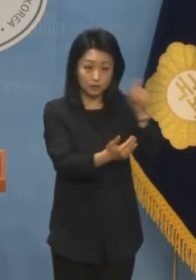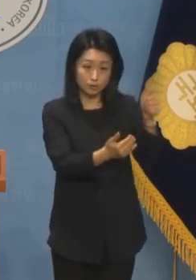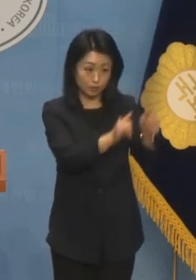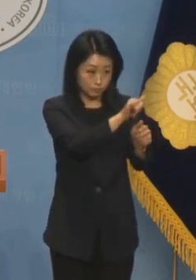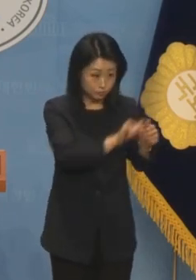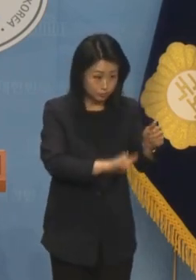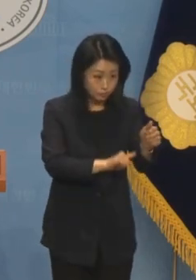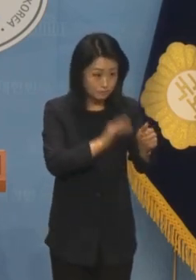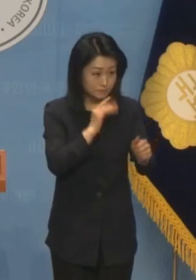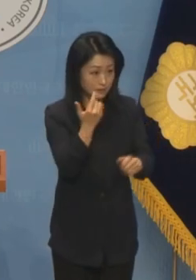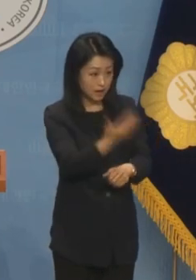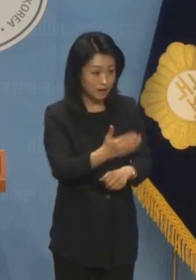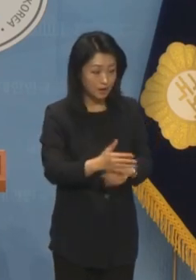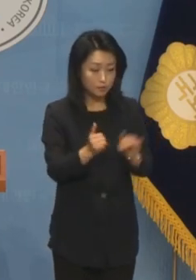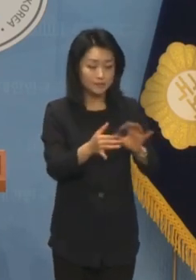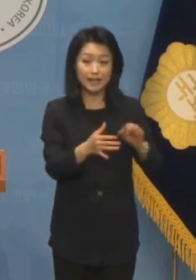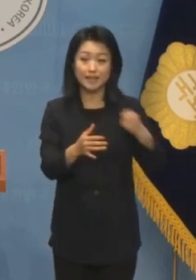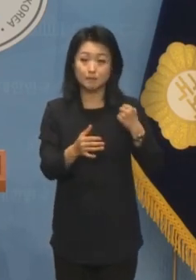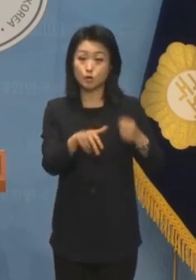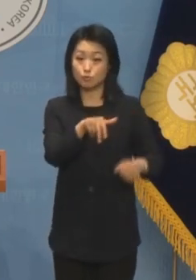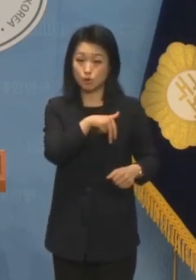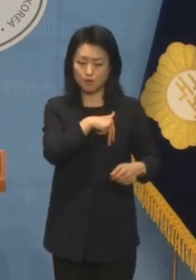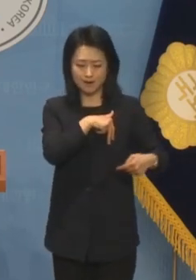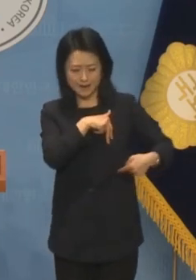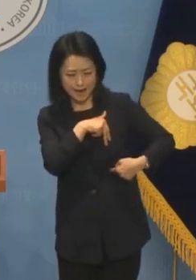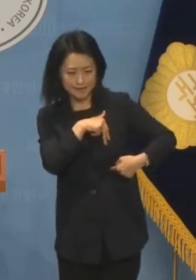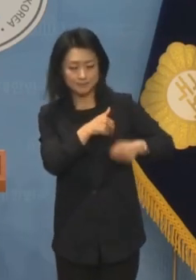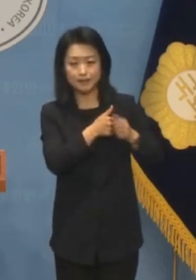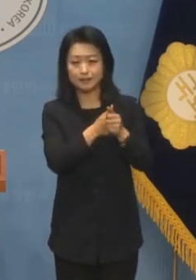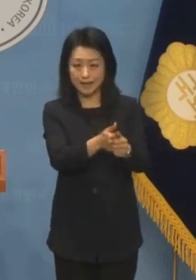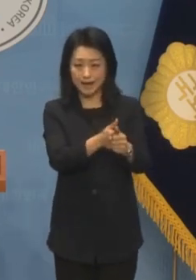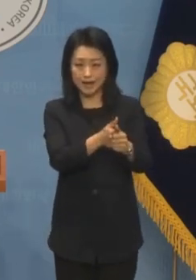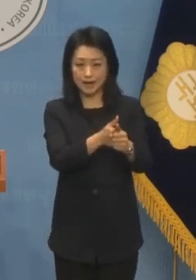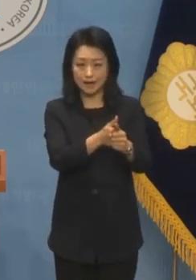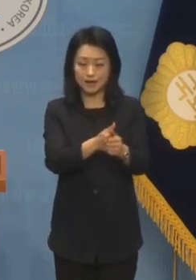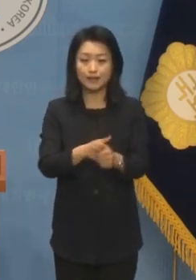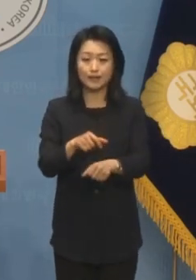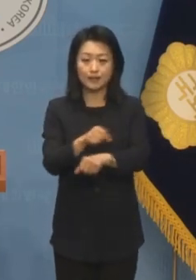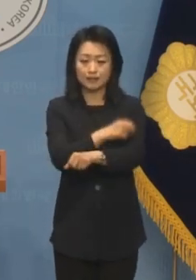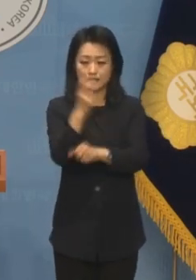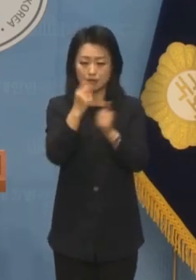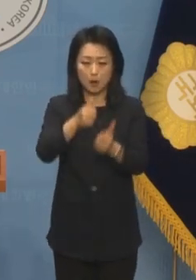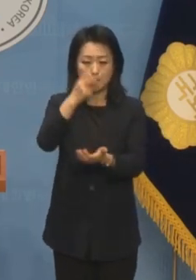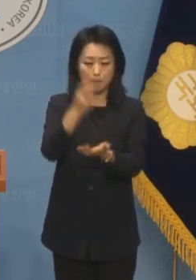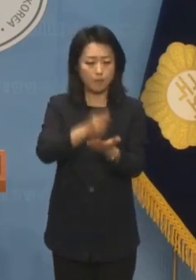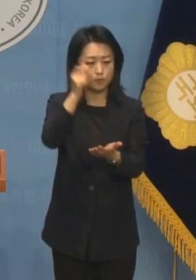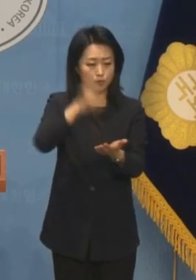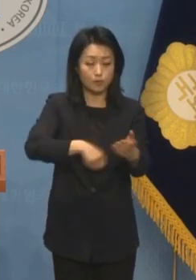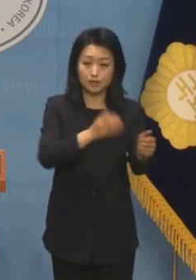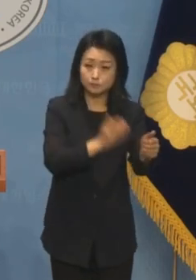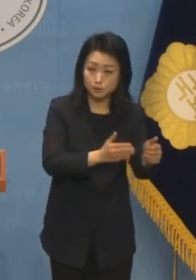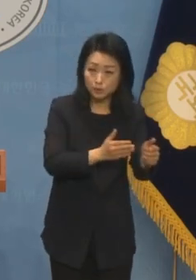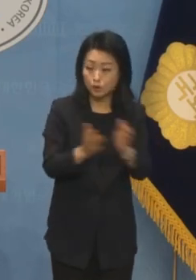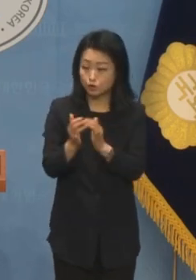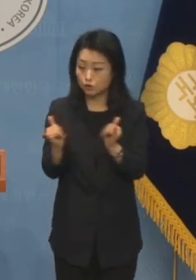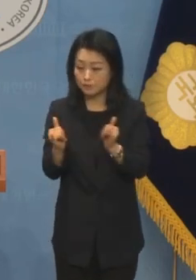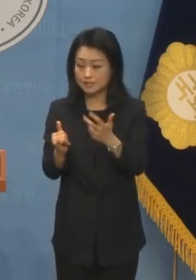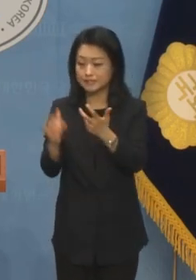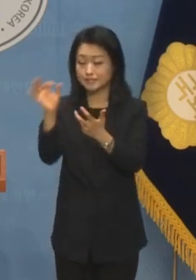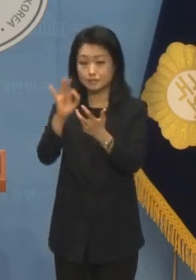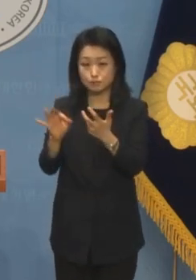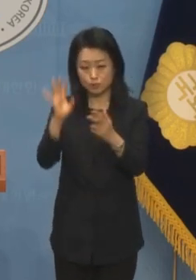아닙니다. 국민의힘의 양심적인 의원님들께 호소드립니다. 70%가 넘는 국민이